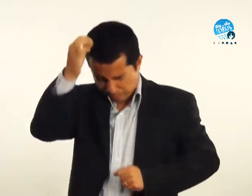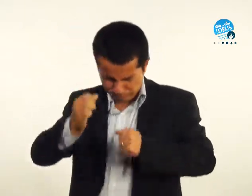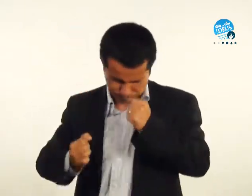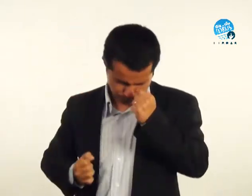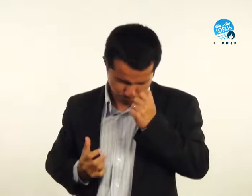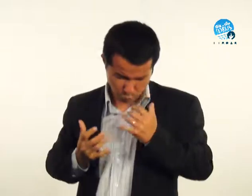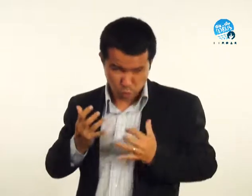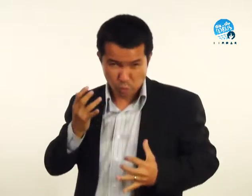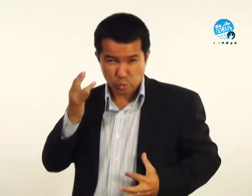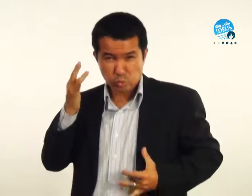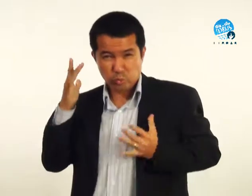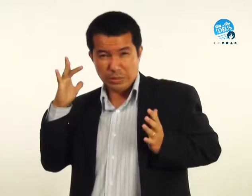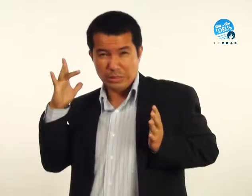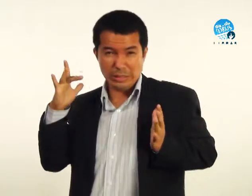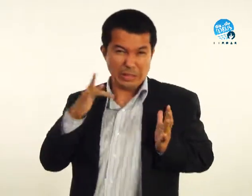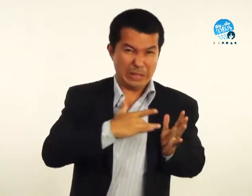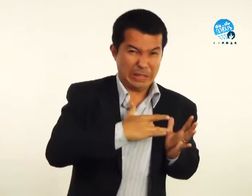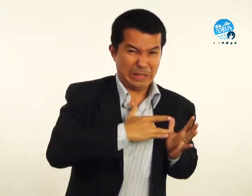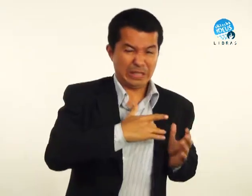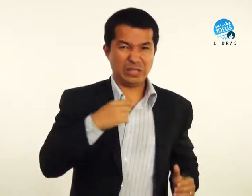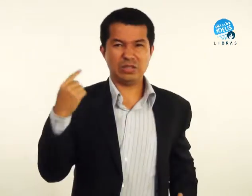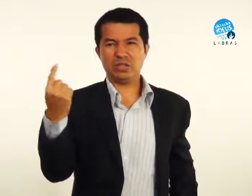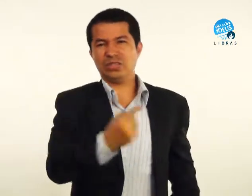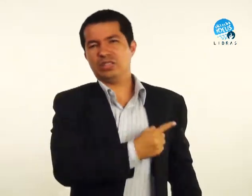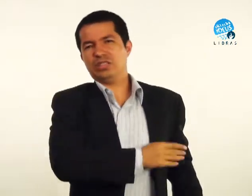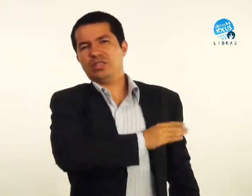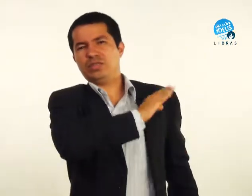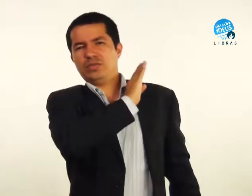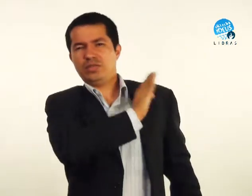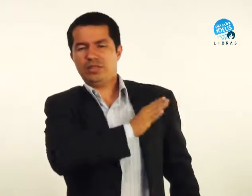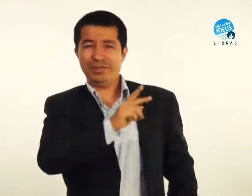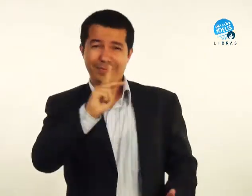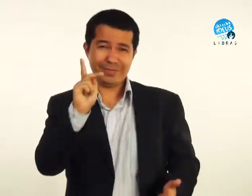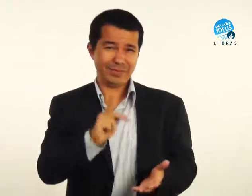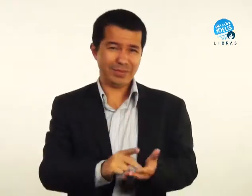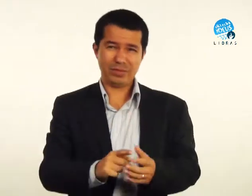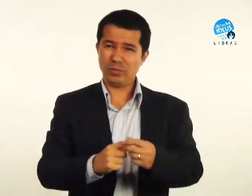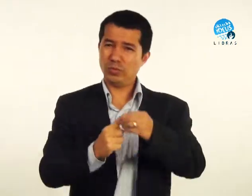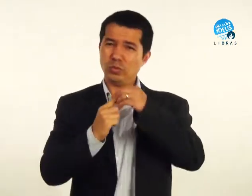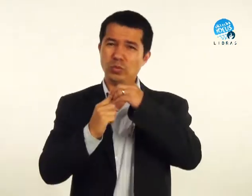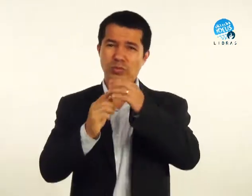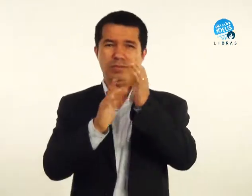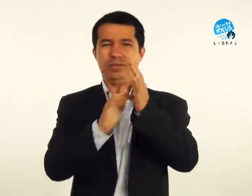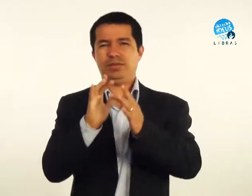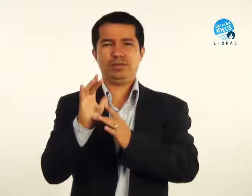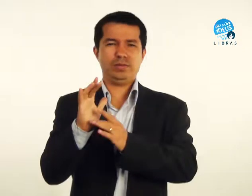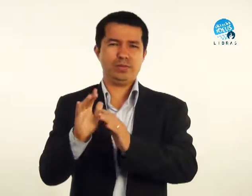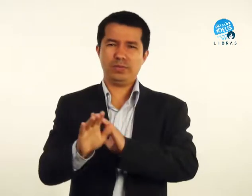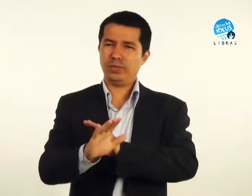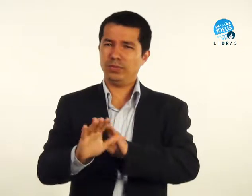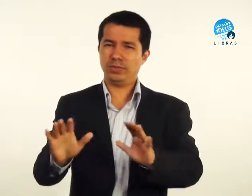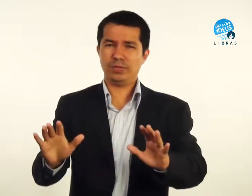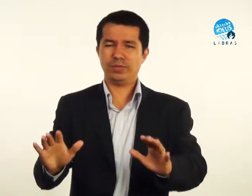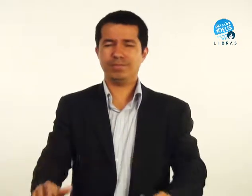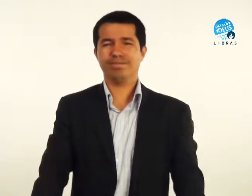batiza com o seu Espírito, coloca o seu Espírito Santo dentro do coração da gente.